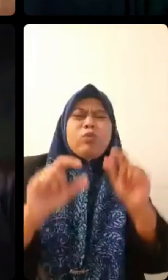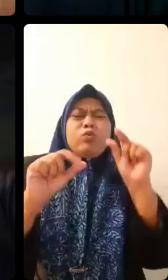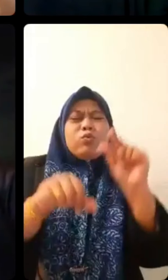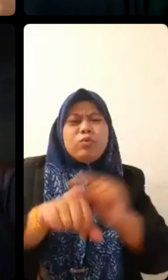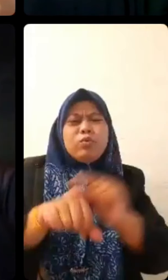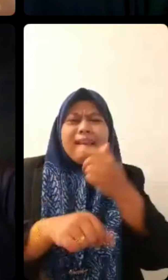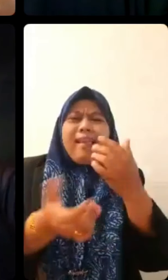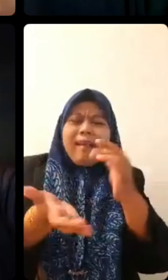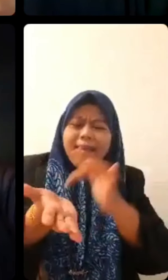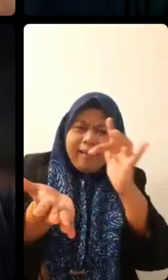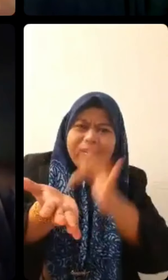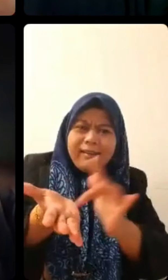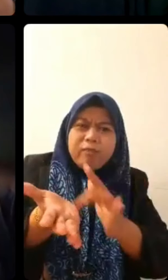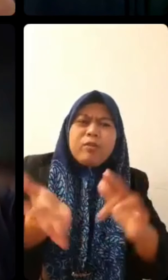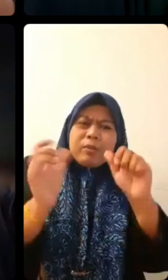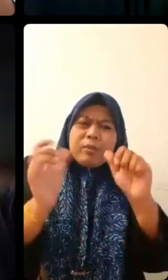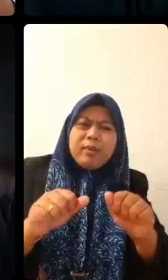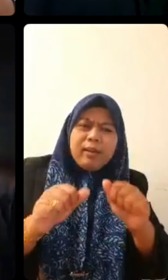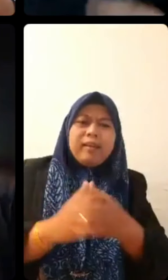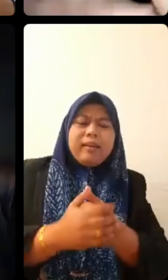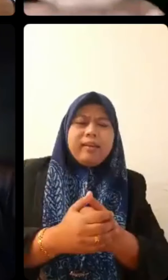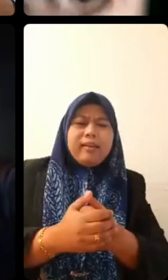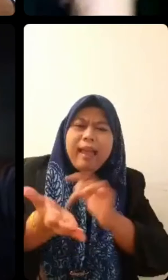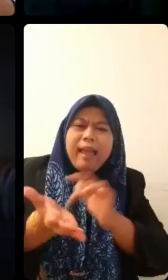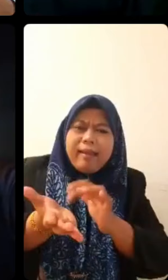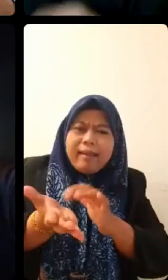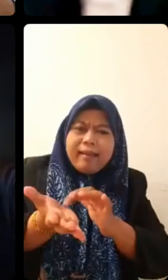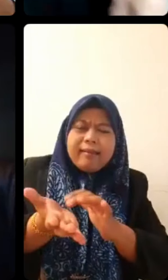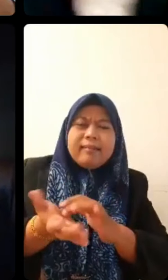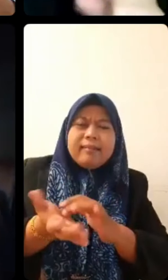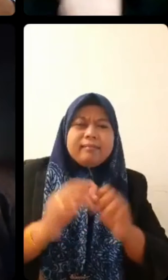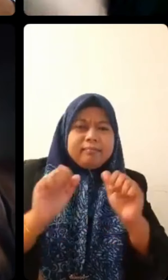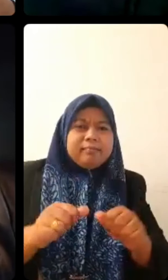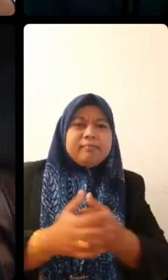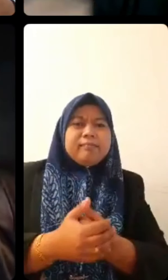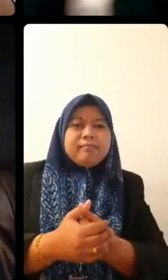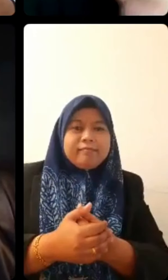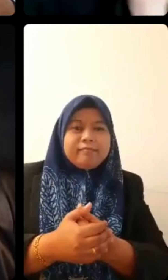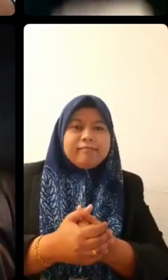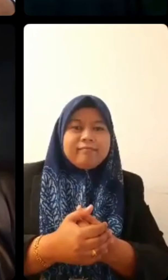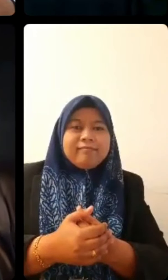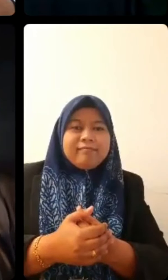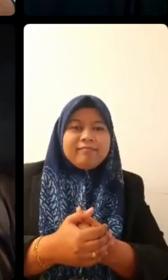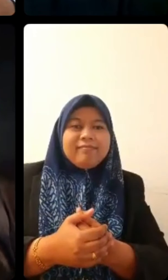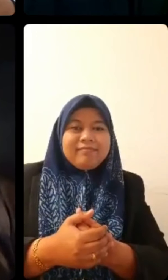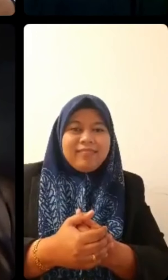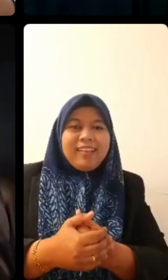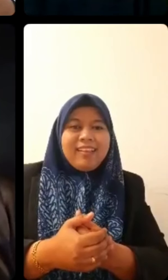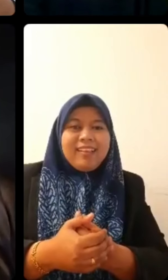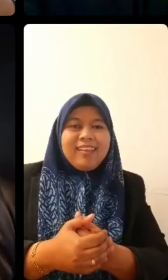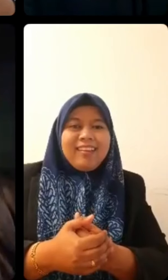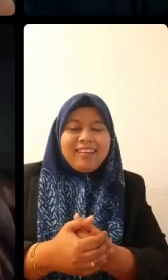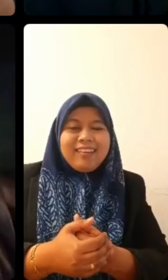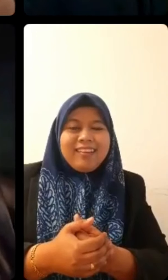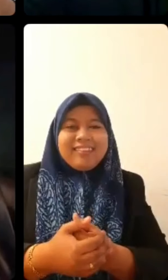pun. Guna, boleh untuk komunikasi. Jangan anggap boleh bahasa isyarat je tak, untuk mesti tak. Tak semestinya macam